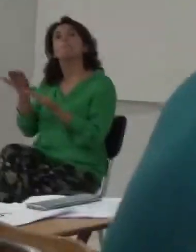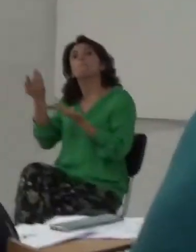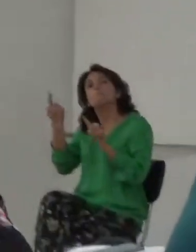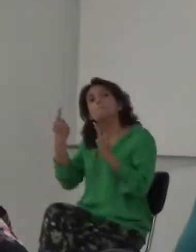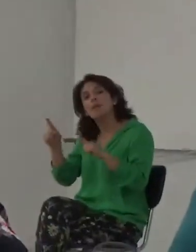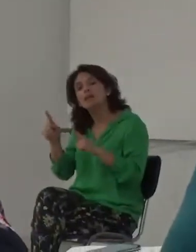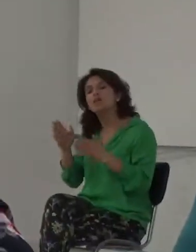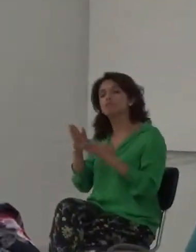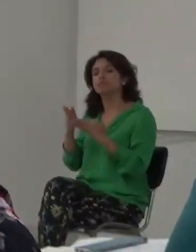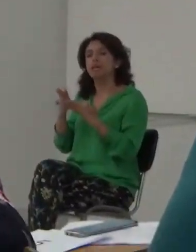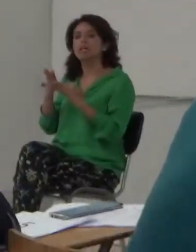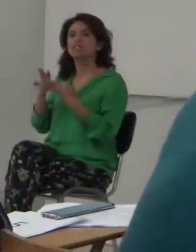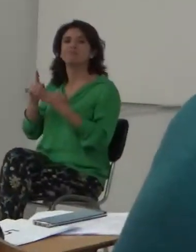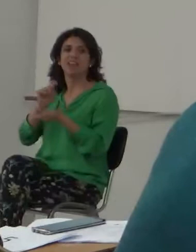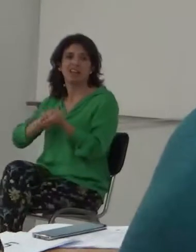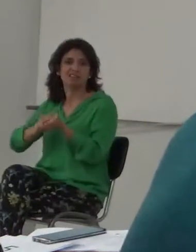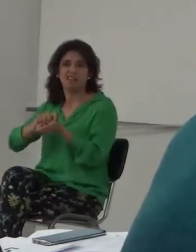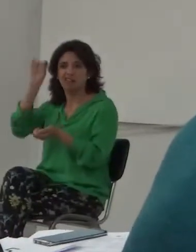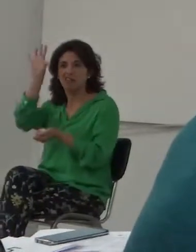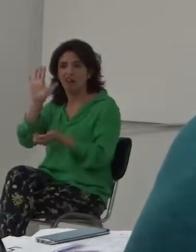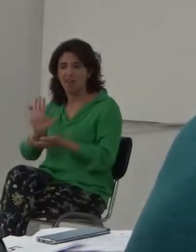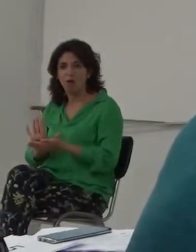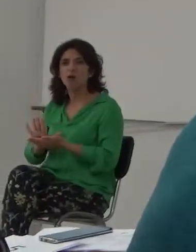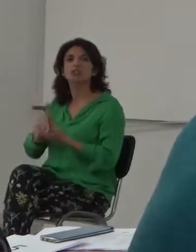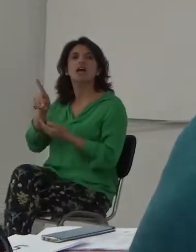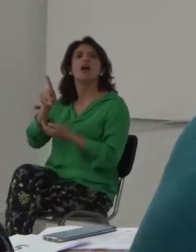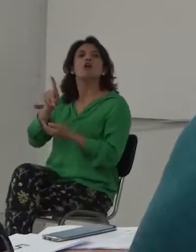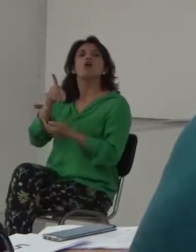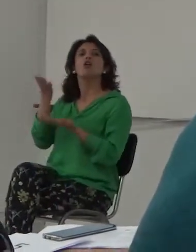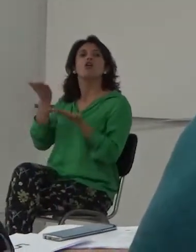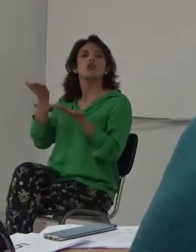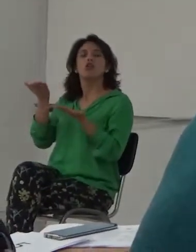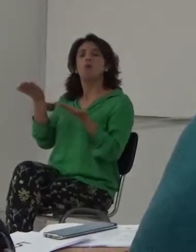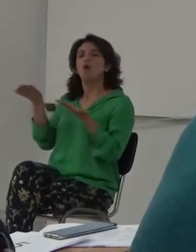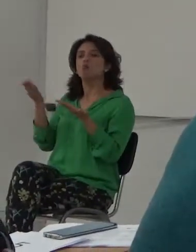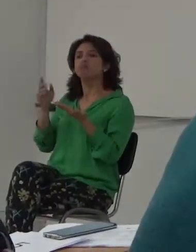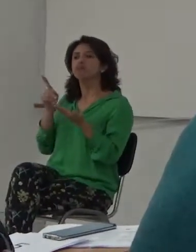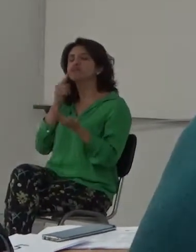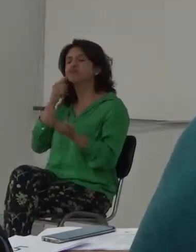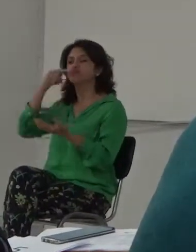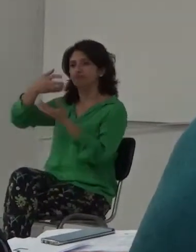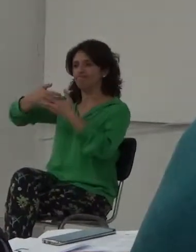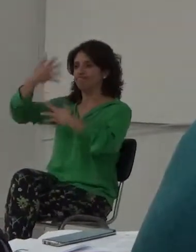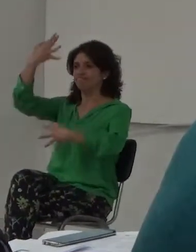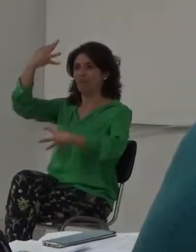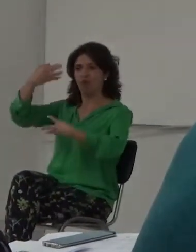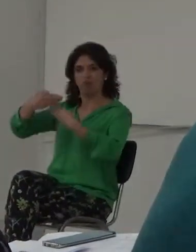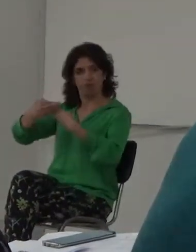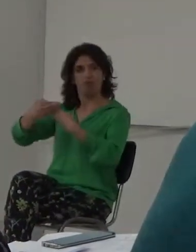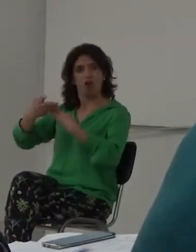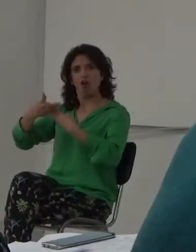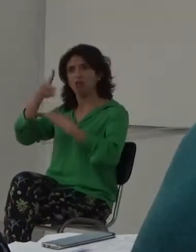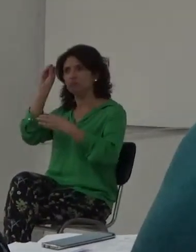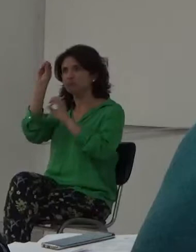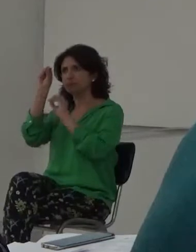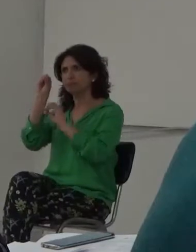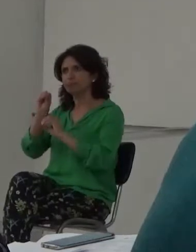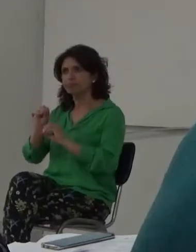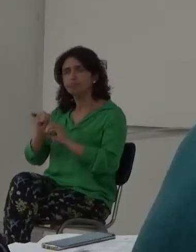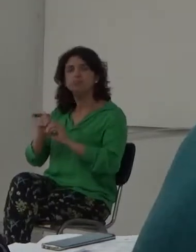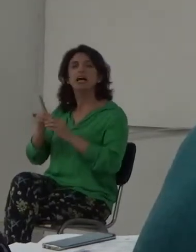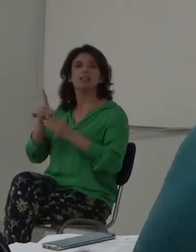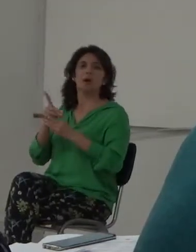característica de la lengua de señas y los elementos que ocurren en el espacio y en milisegundos, la información obtenida en cuanto a